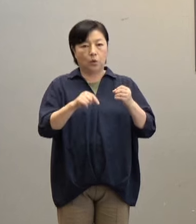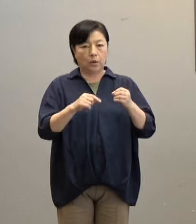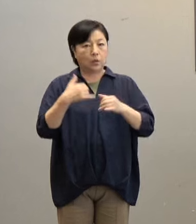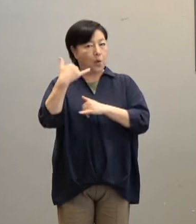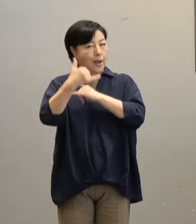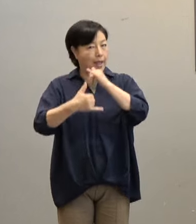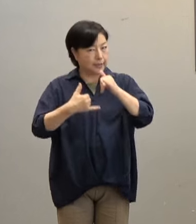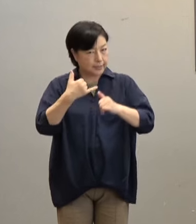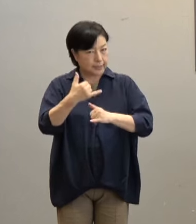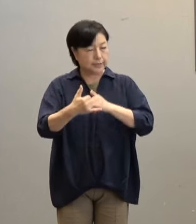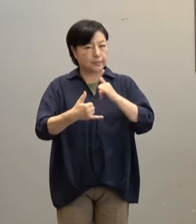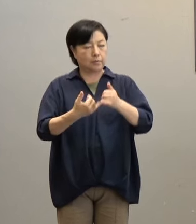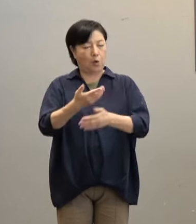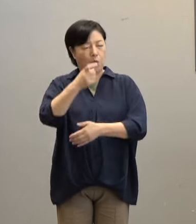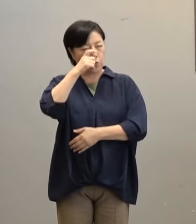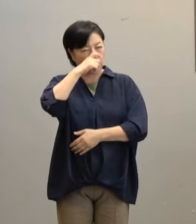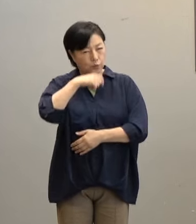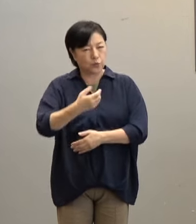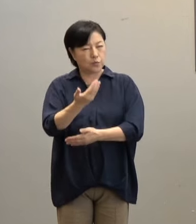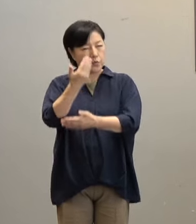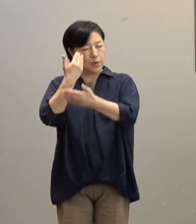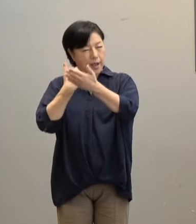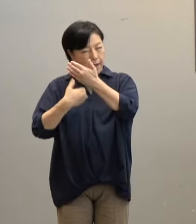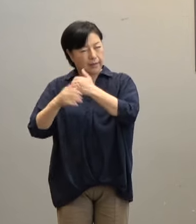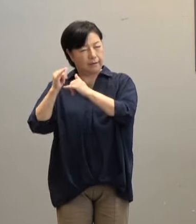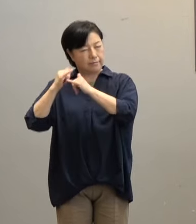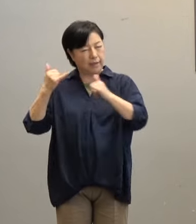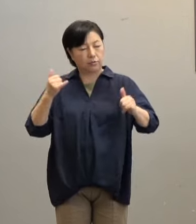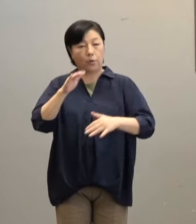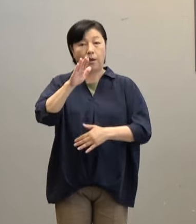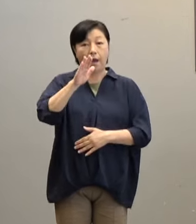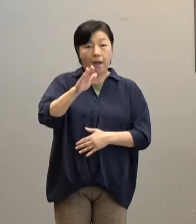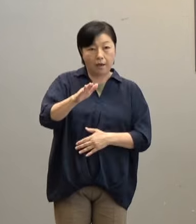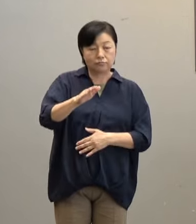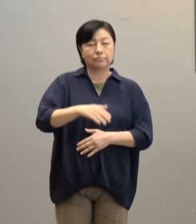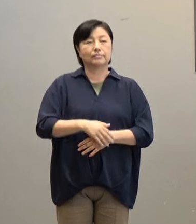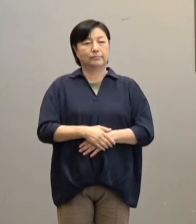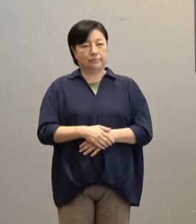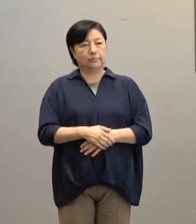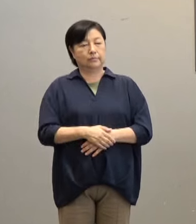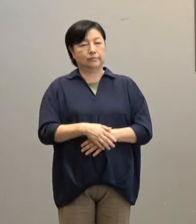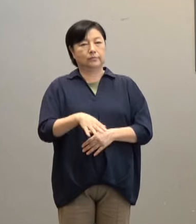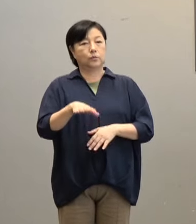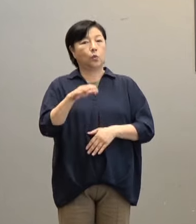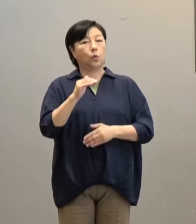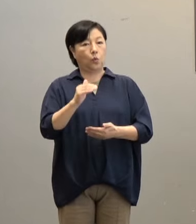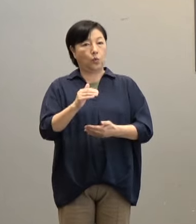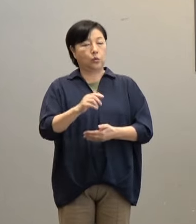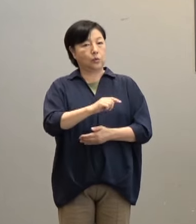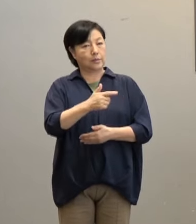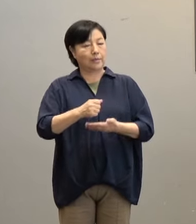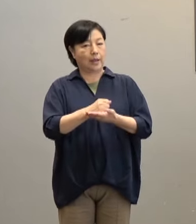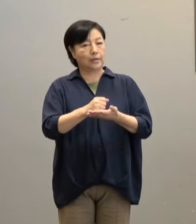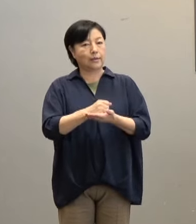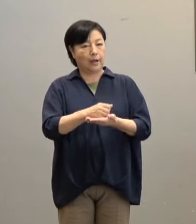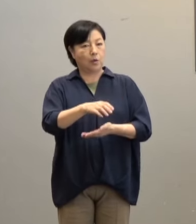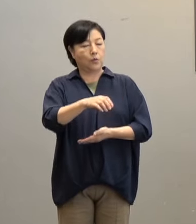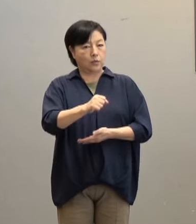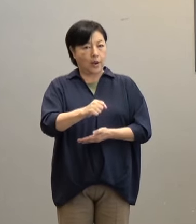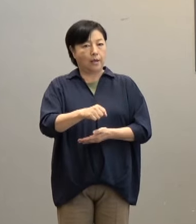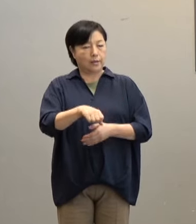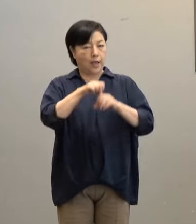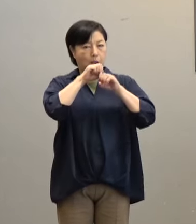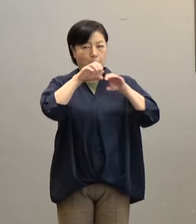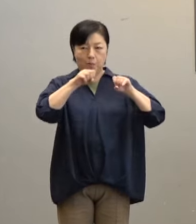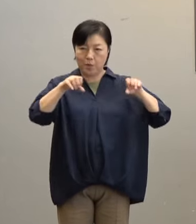歴史的に長年こう伝統がある、そうした産地であるということをですね、さまざまな機会を捉えて、しっかりとまずプロモーション